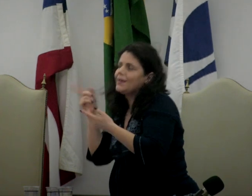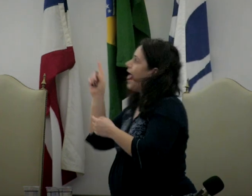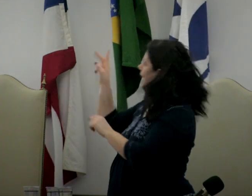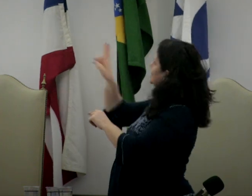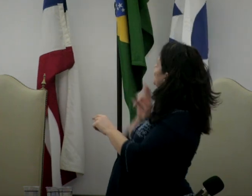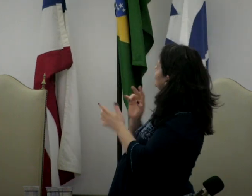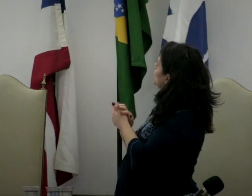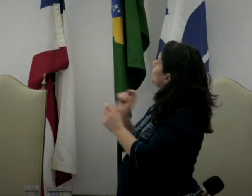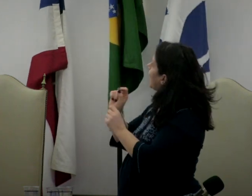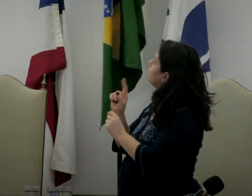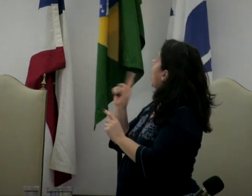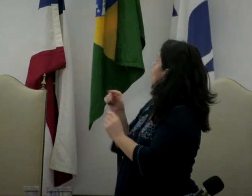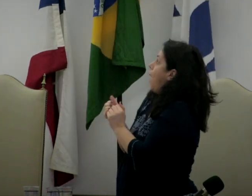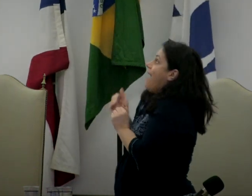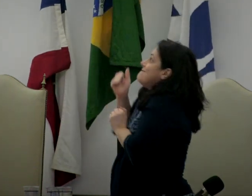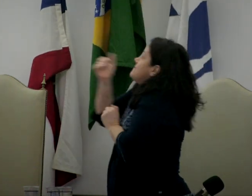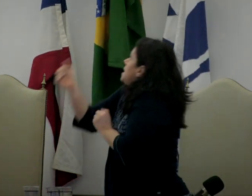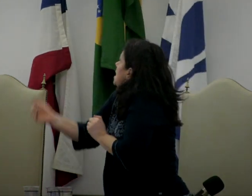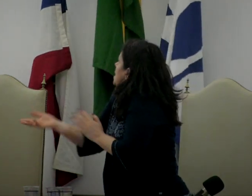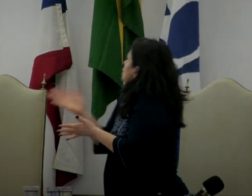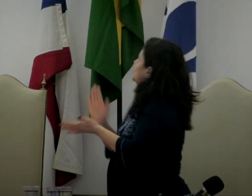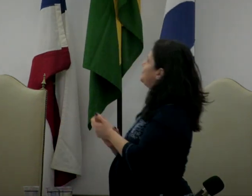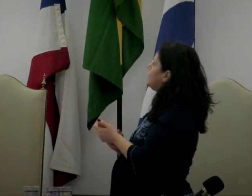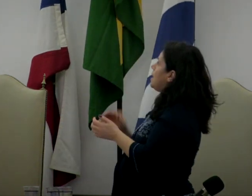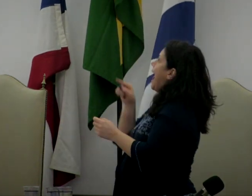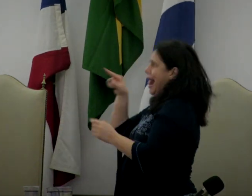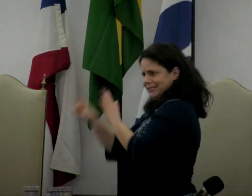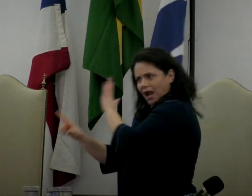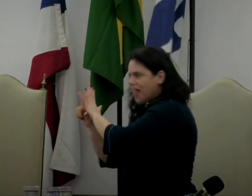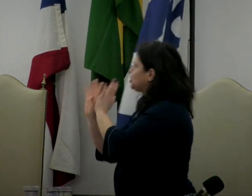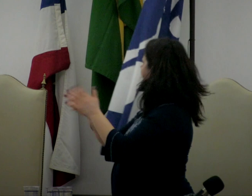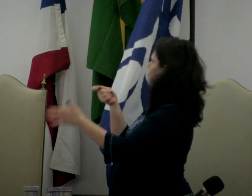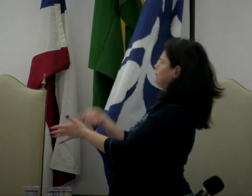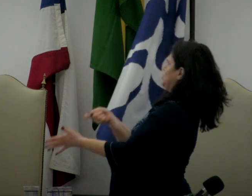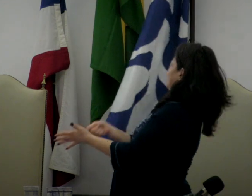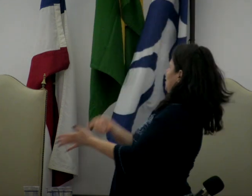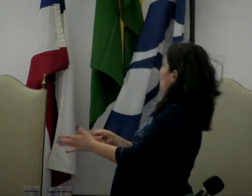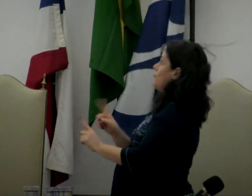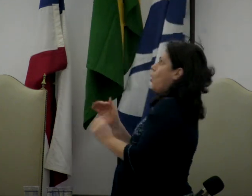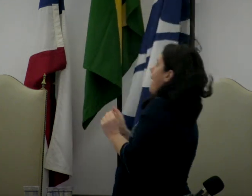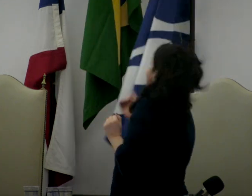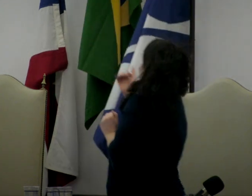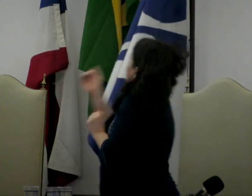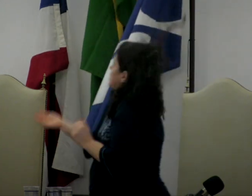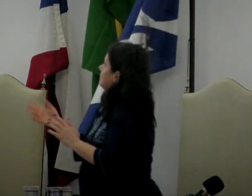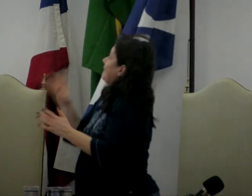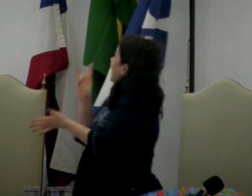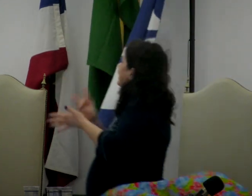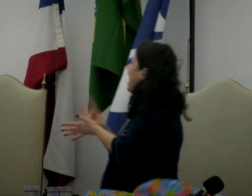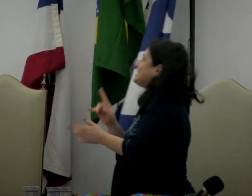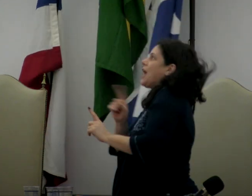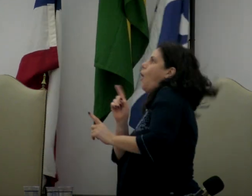Eles estavam falando sobre o teste da orelhinha e ela respondeu assim: o teste da orelhinha foi um avanço. A gente que teve